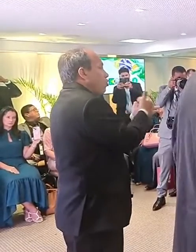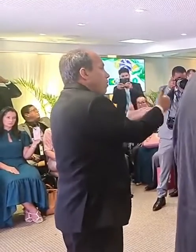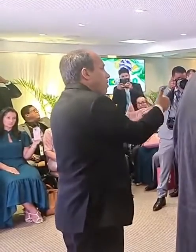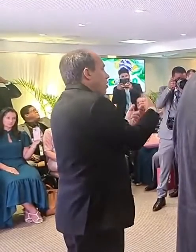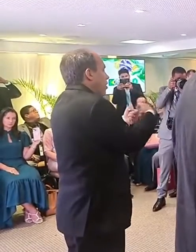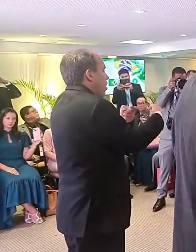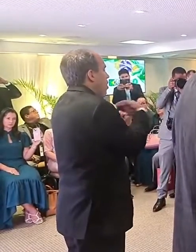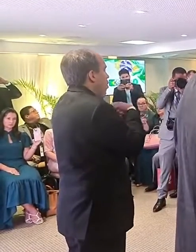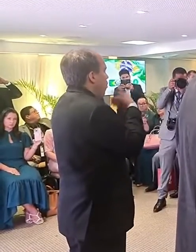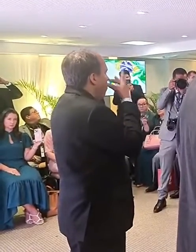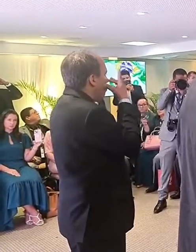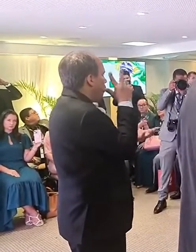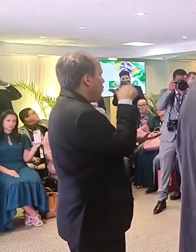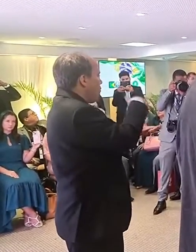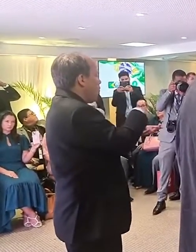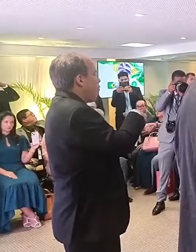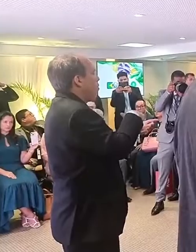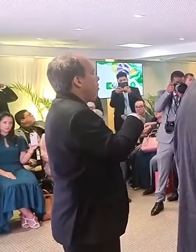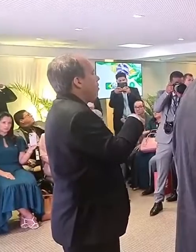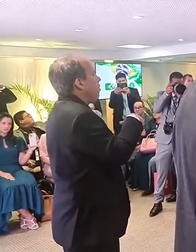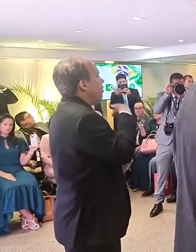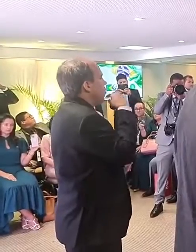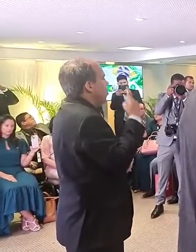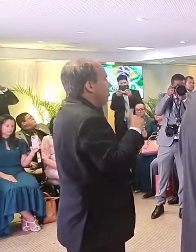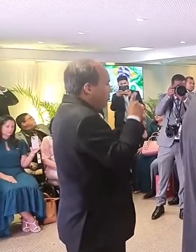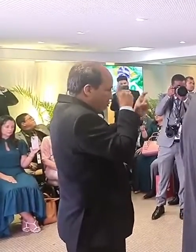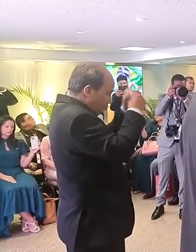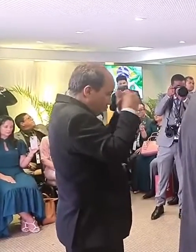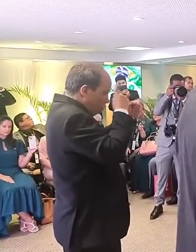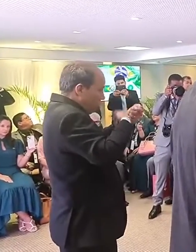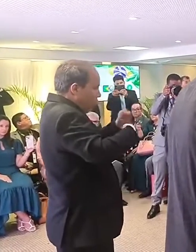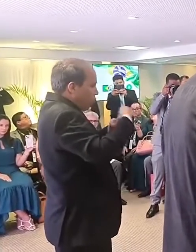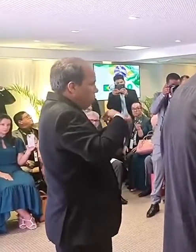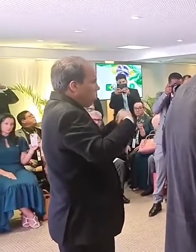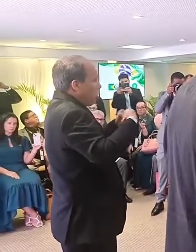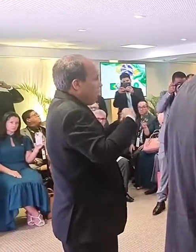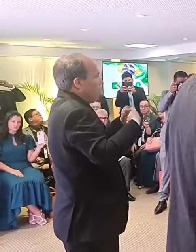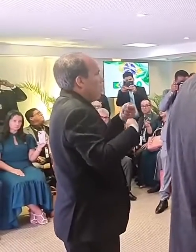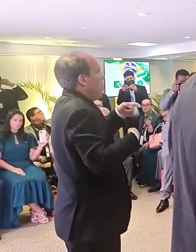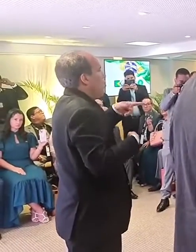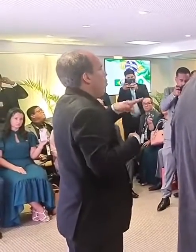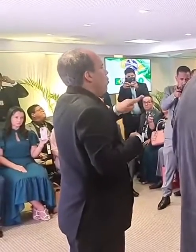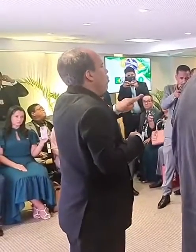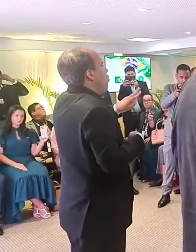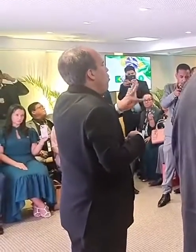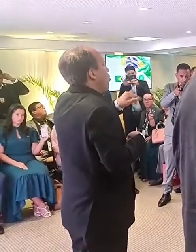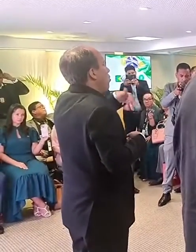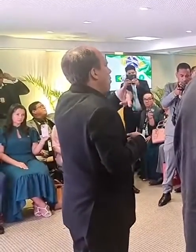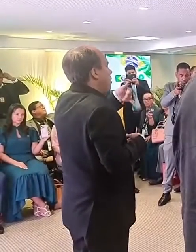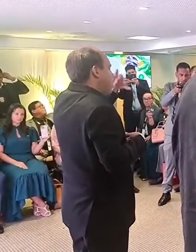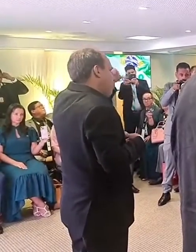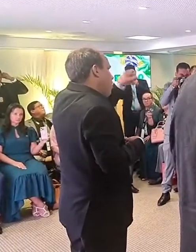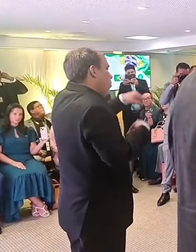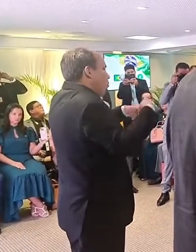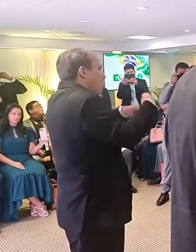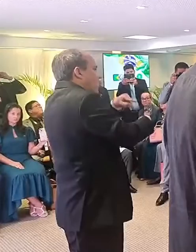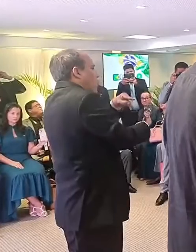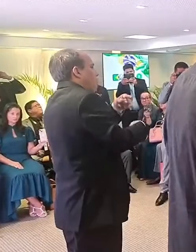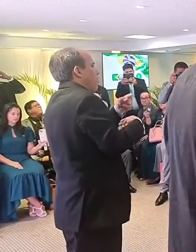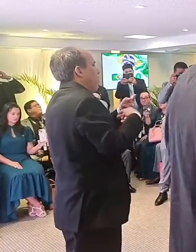Rússia negociar com o presidente Putin o não corte de fornecimento de fertilizantes para o